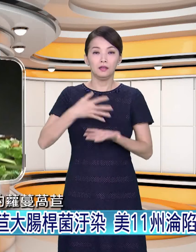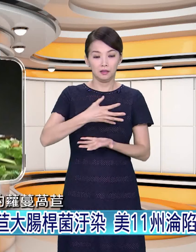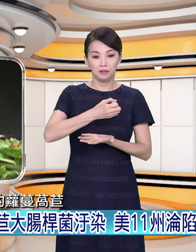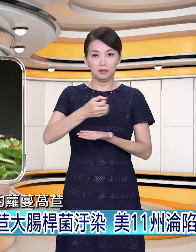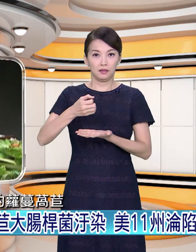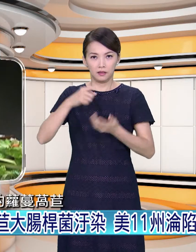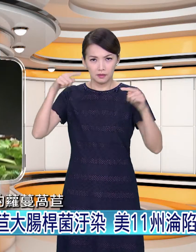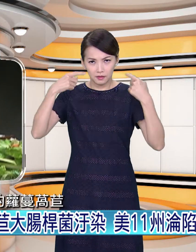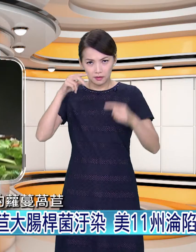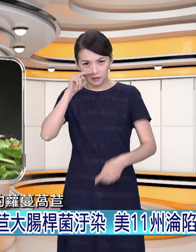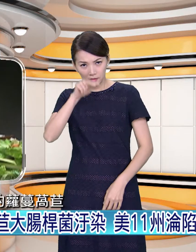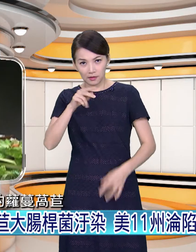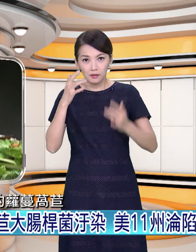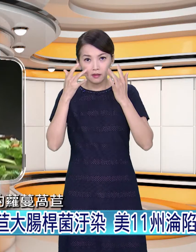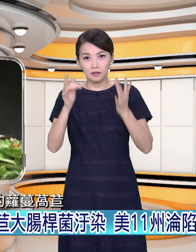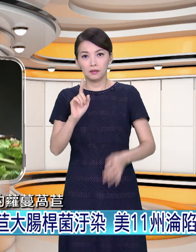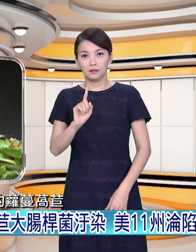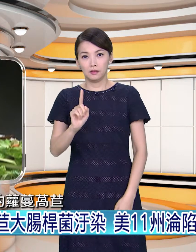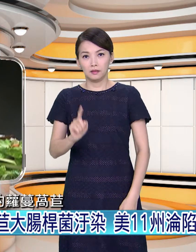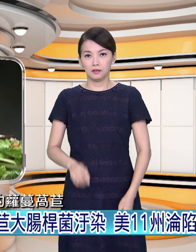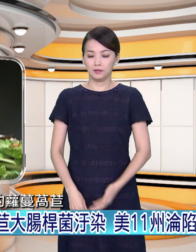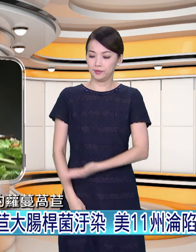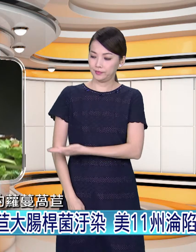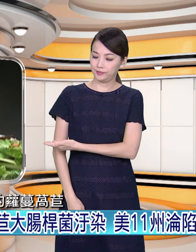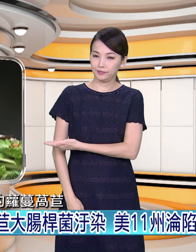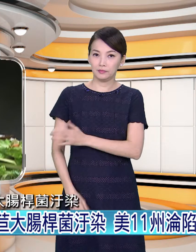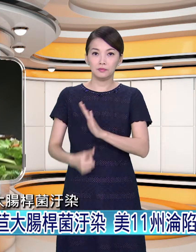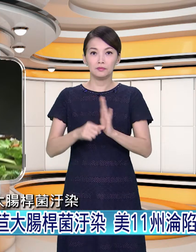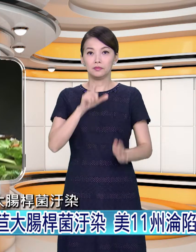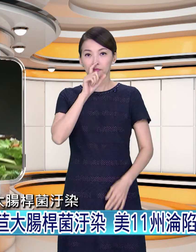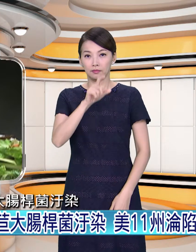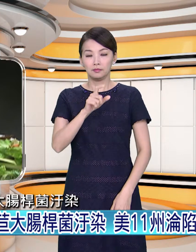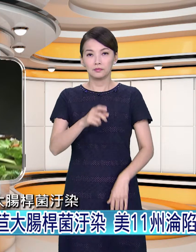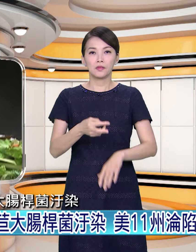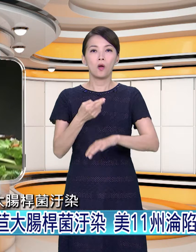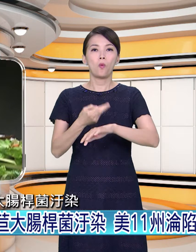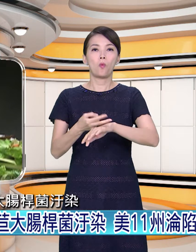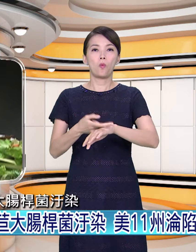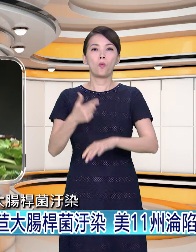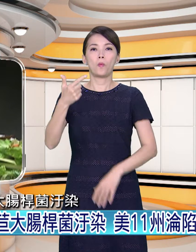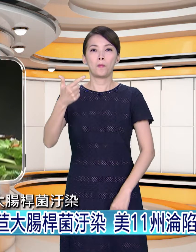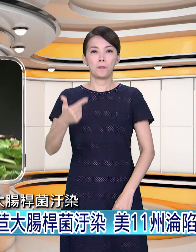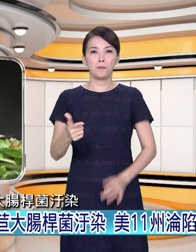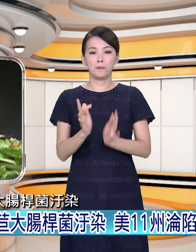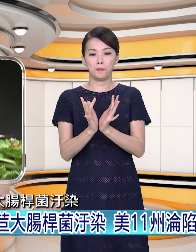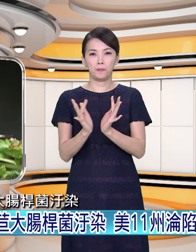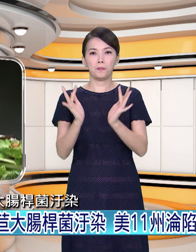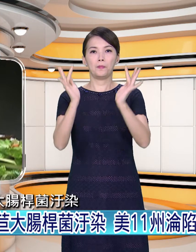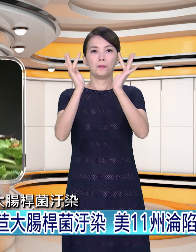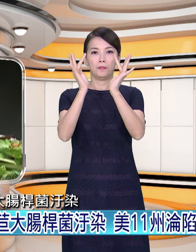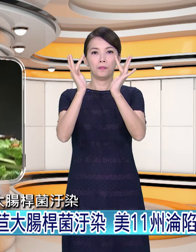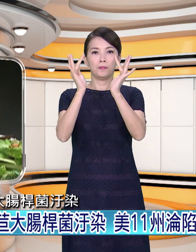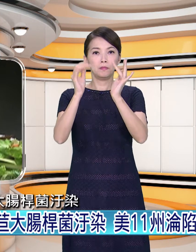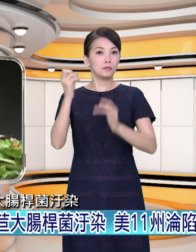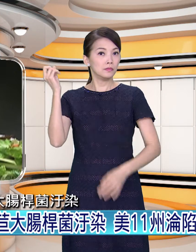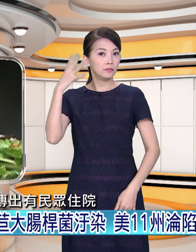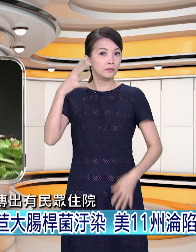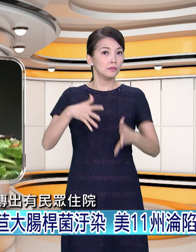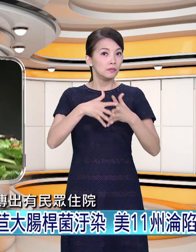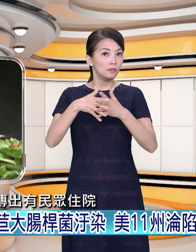常被拿来当作沙拉的罗曼莴苣。北美地区爆出遭大肠杆菌污染，美